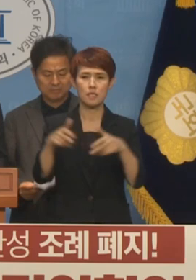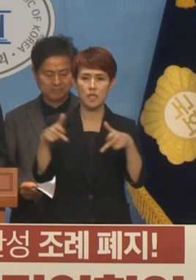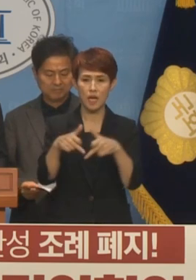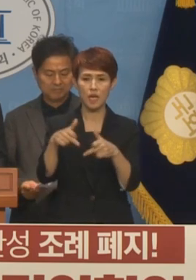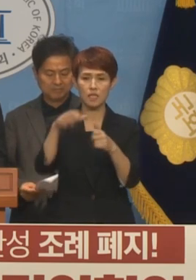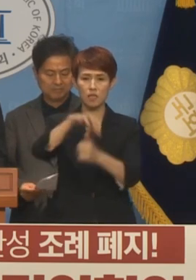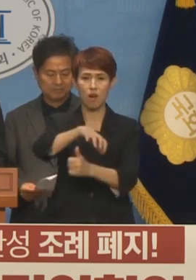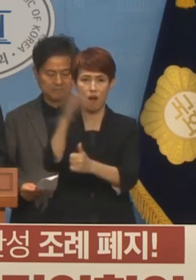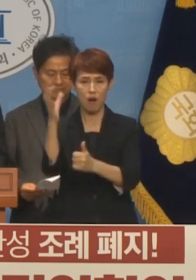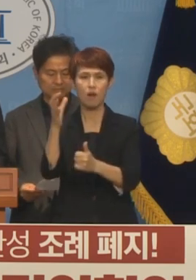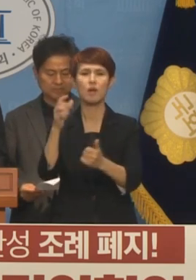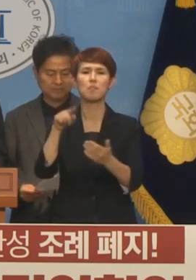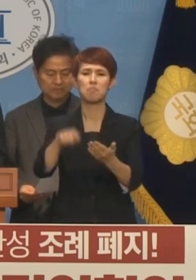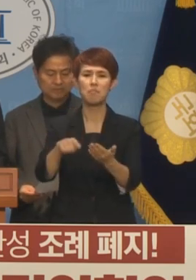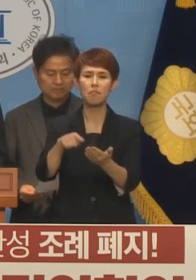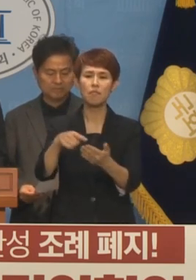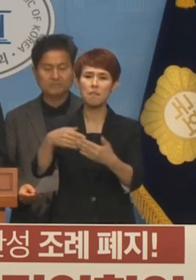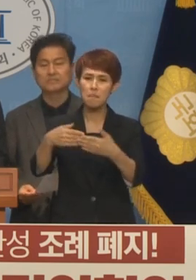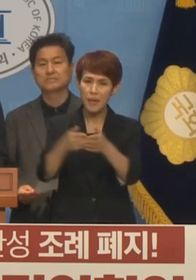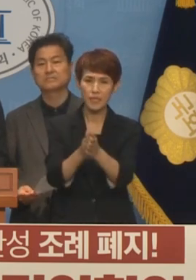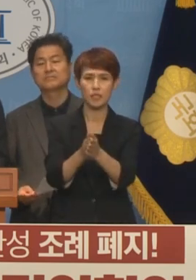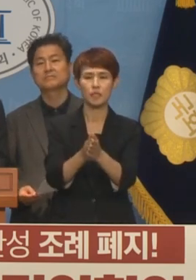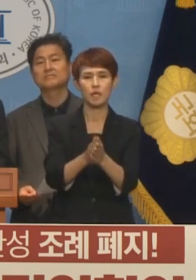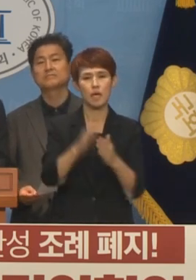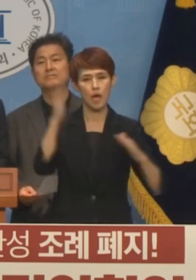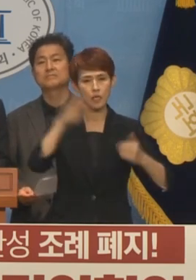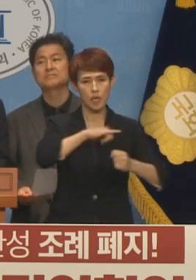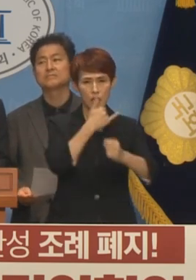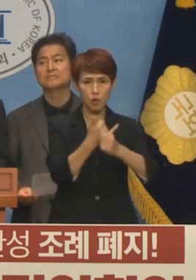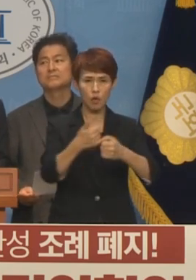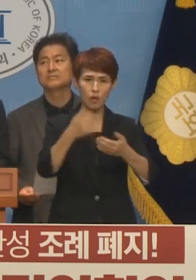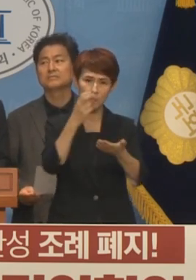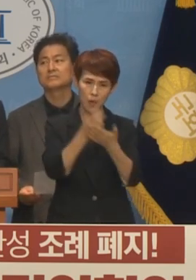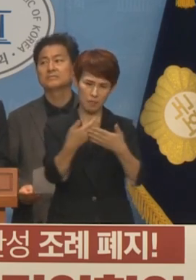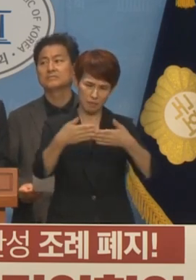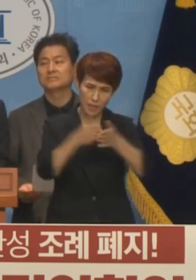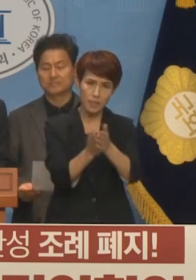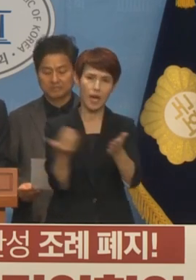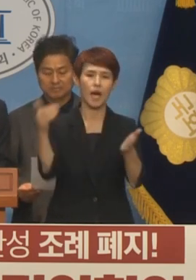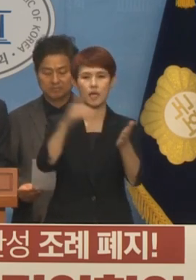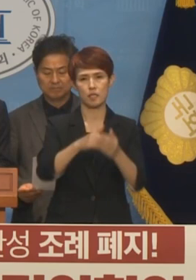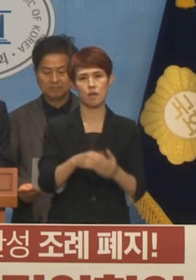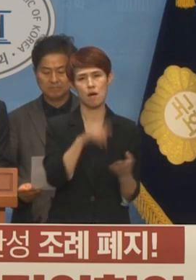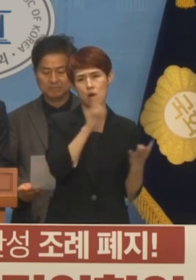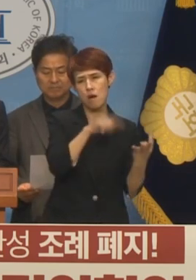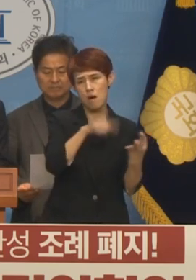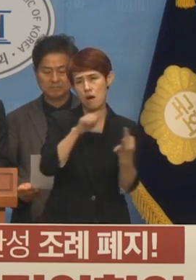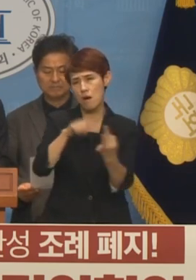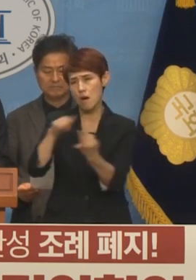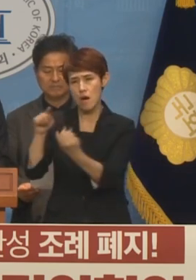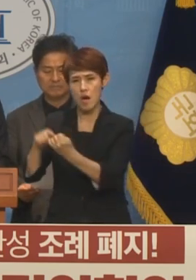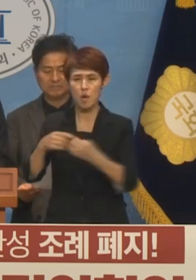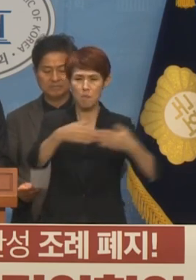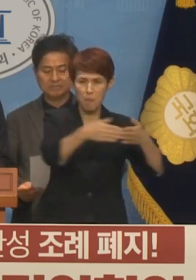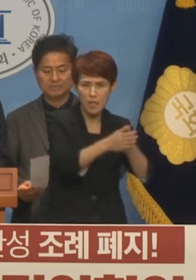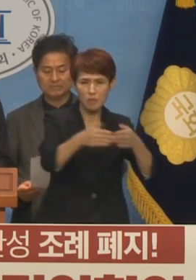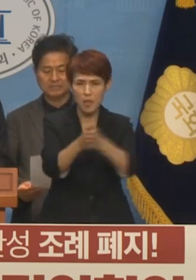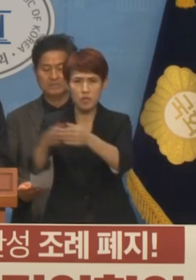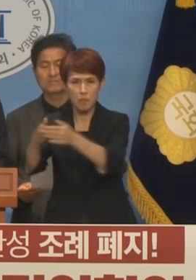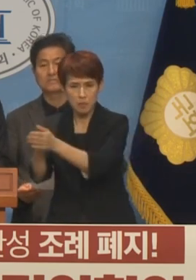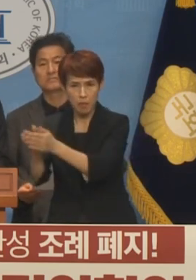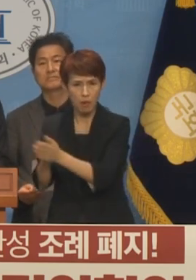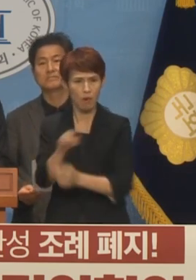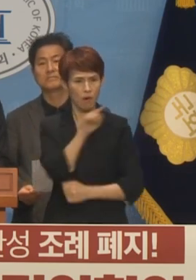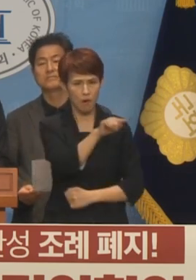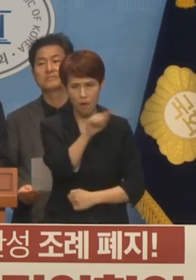조례안 상임위 통과, 그리고 학생인권 조례 폐지 조례안까지 예산삭감 후 폐지 조례안 통과라는 도식에 따라 반복되는